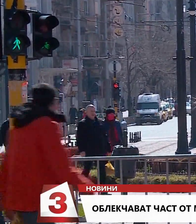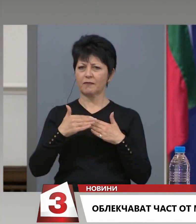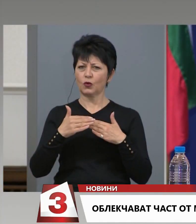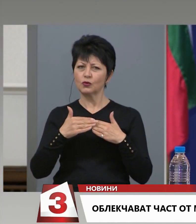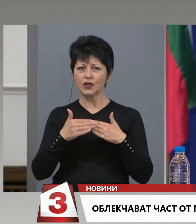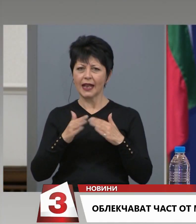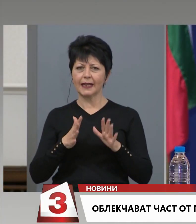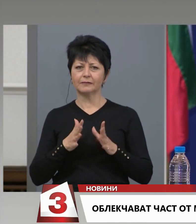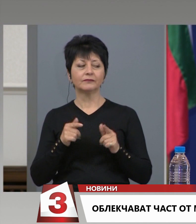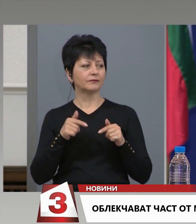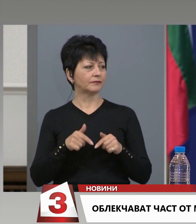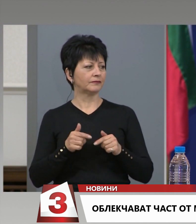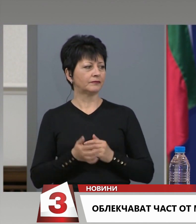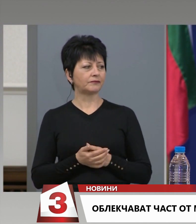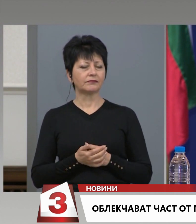това е